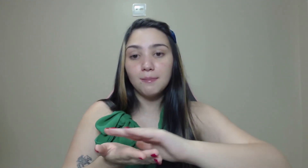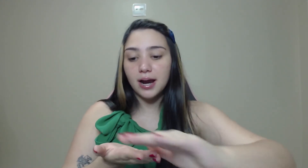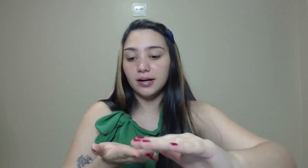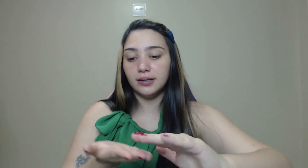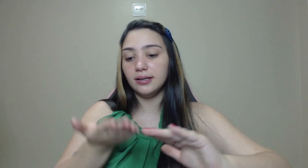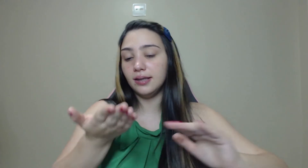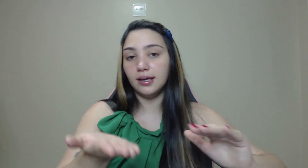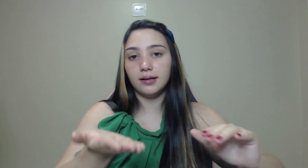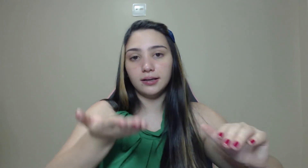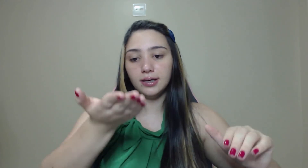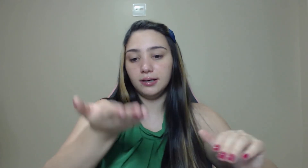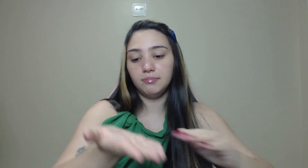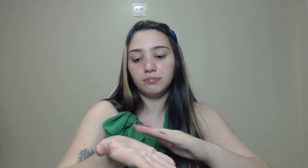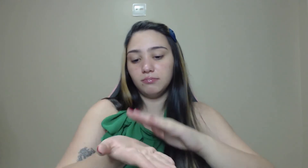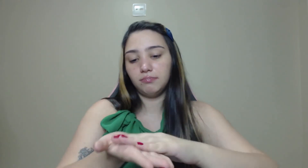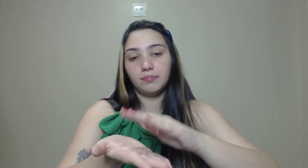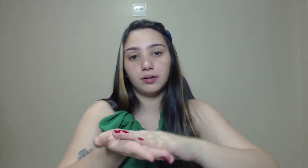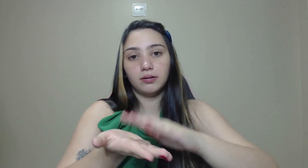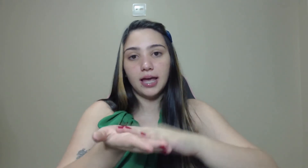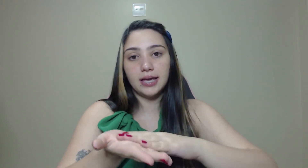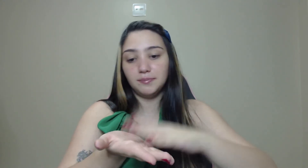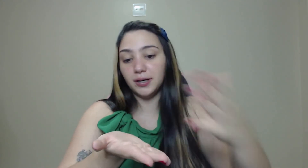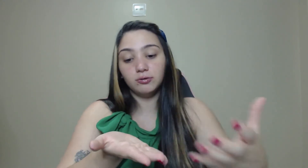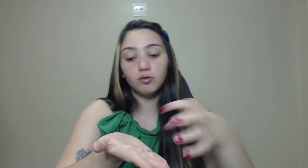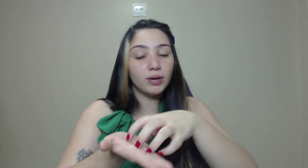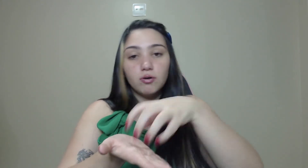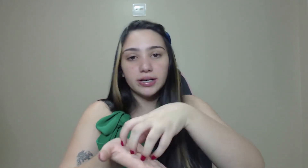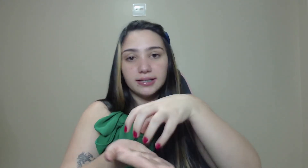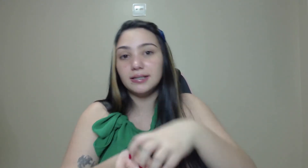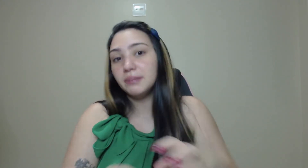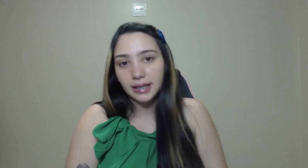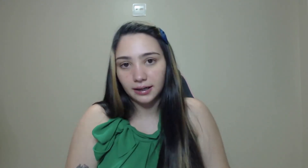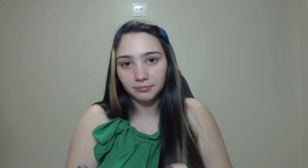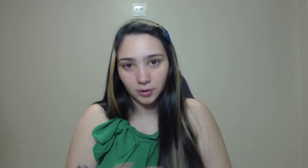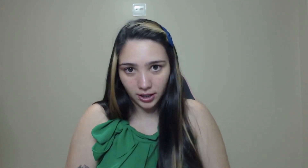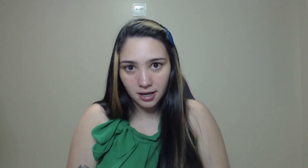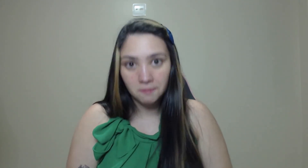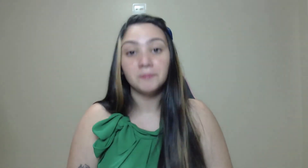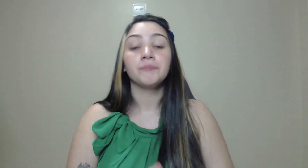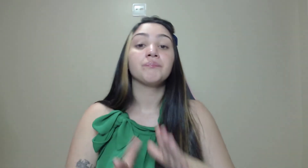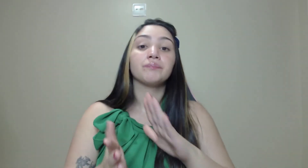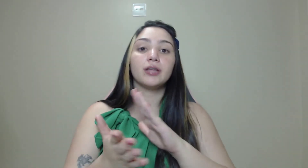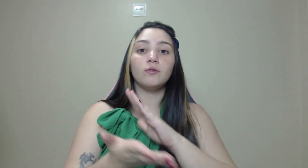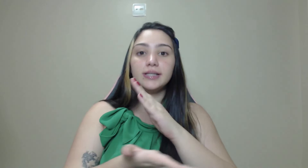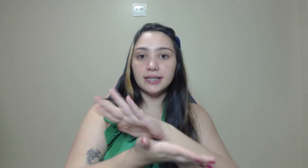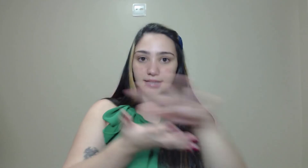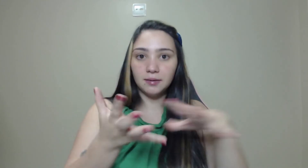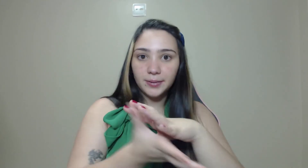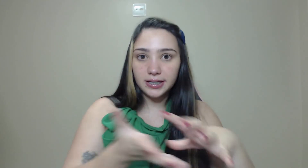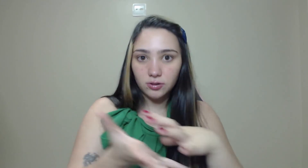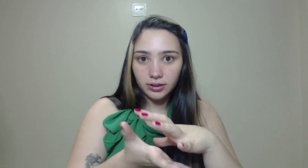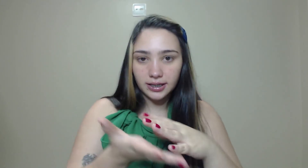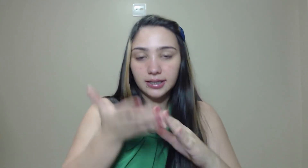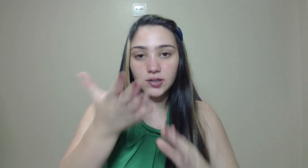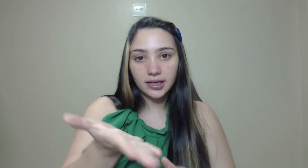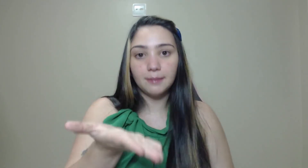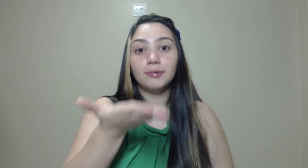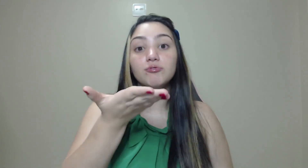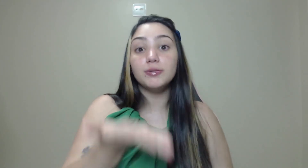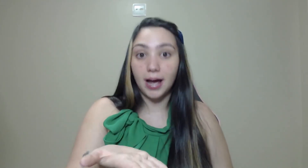aberta inteira aqui, esperando alguma coisa em cima dela, ok? Então, vai ser sempre isso daqui é a mão de base,